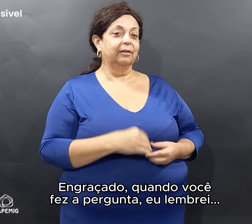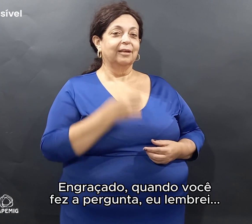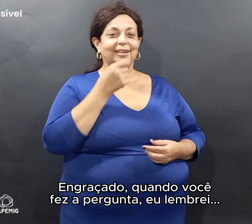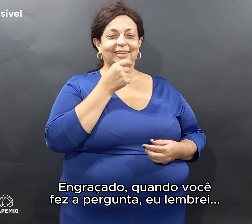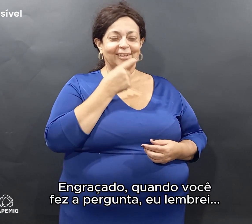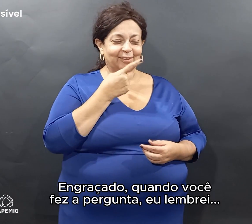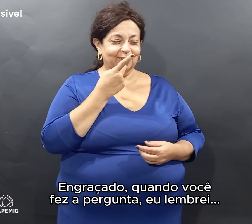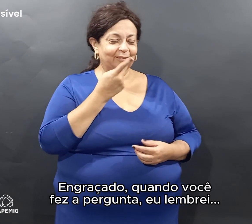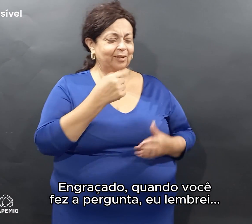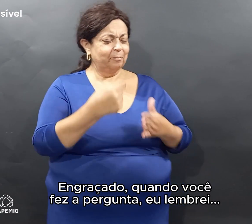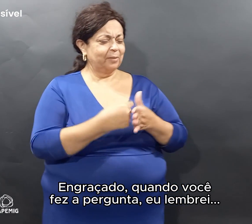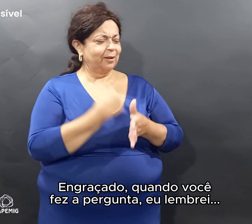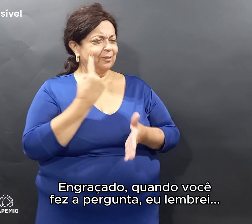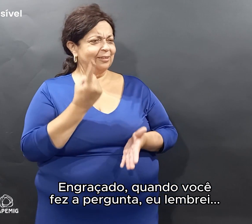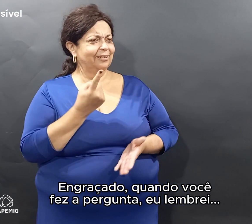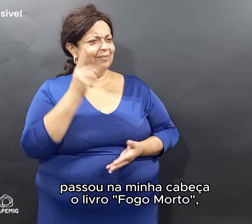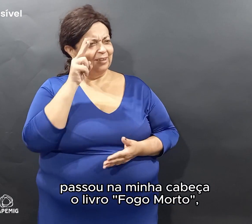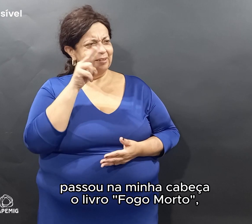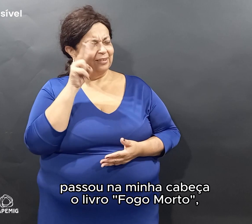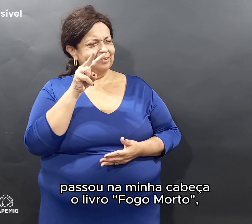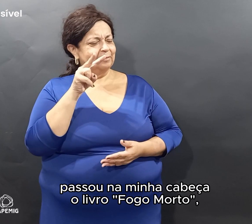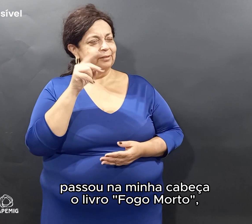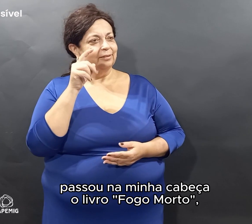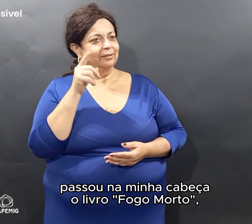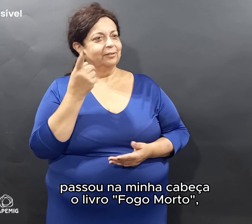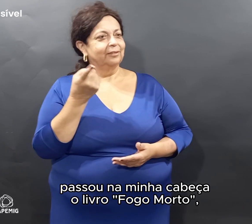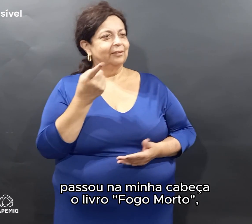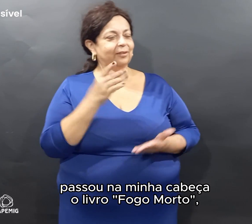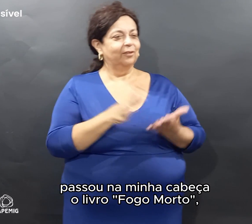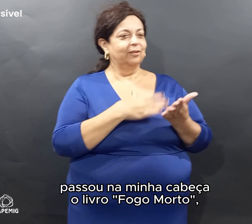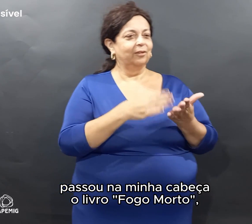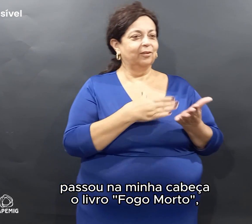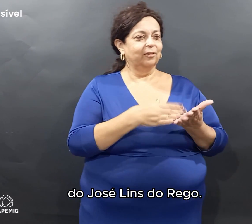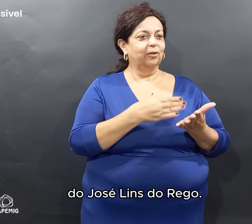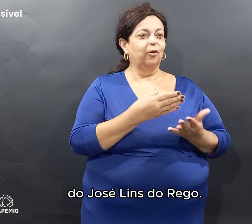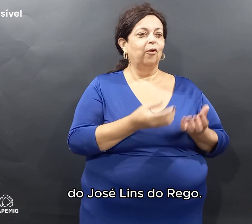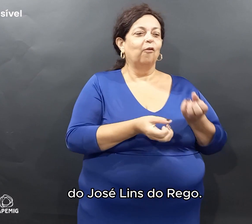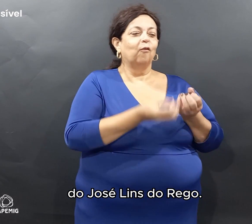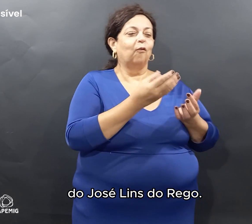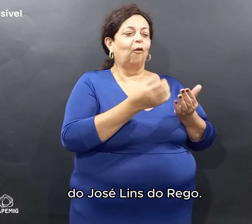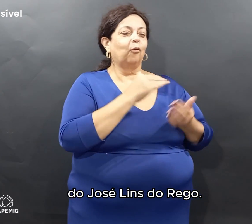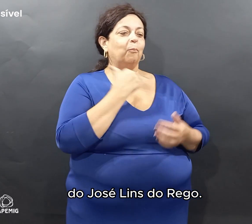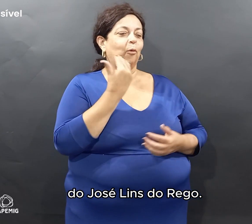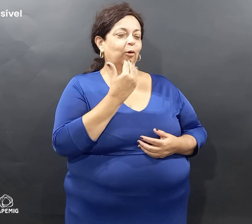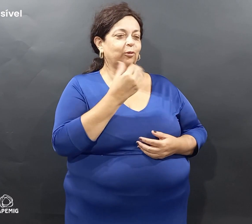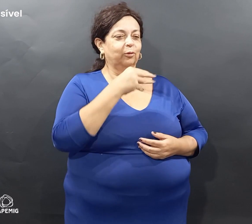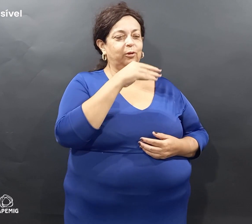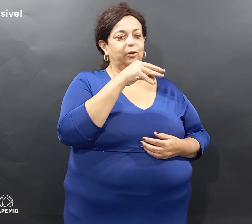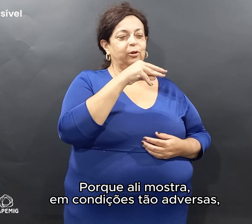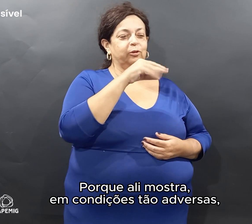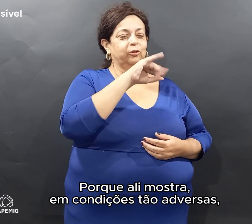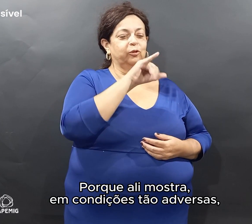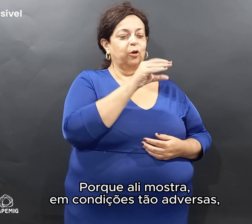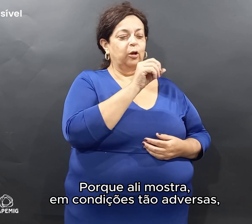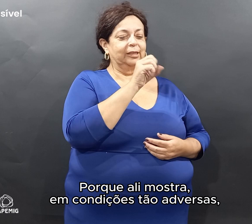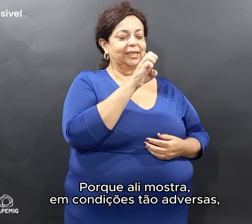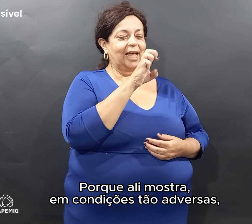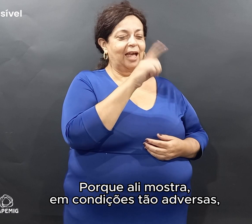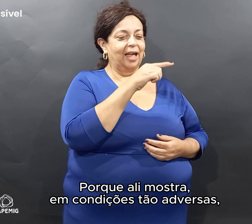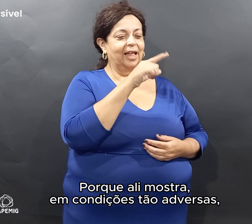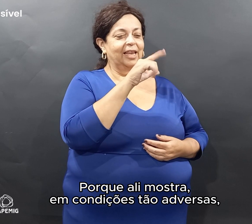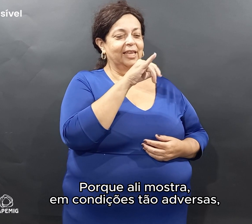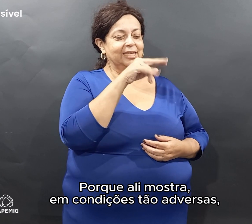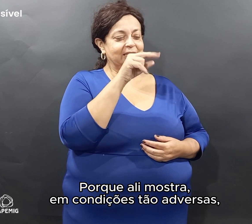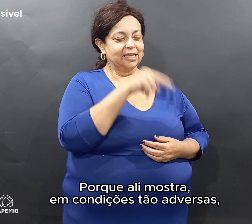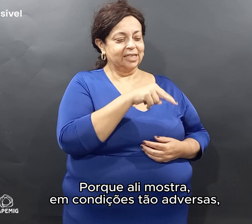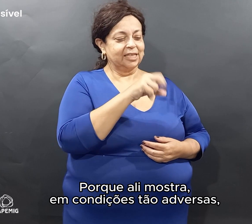Engraçado, né? Quando você fez a pergunta, eu lembrei, passou na minha cabeça o livro Fogo Morto, do José Lins do Rego, né? Porque